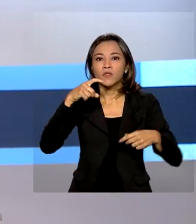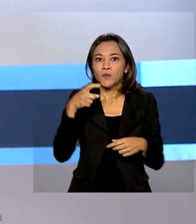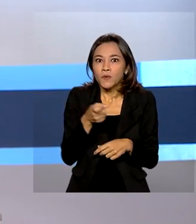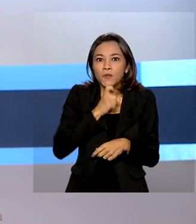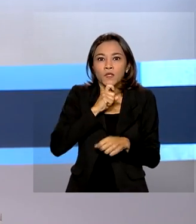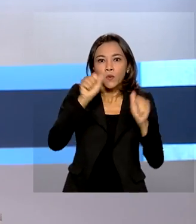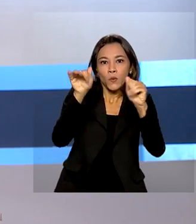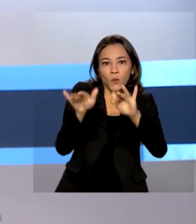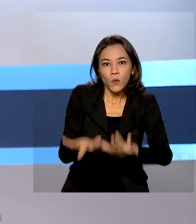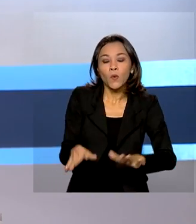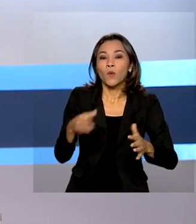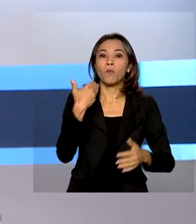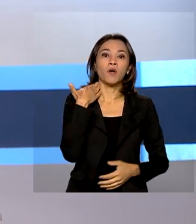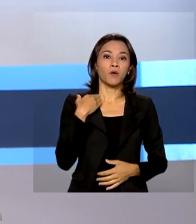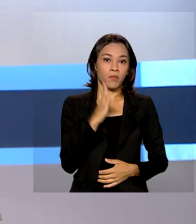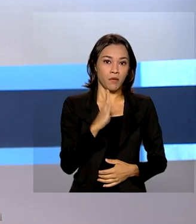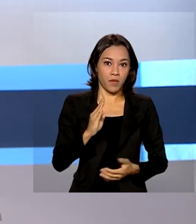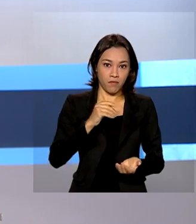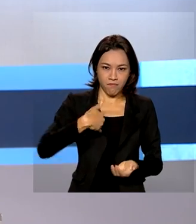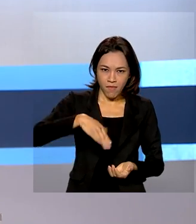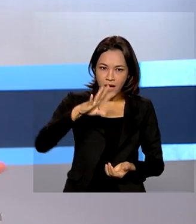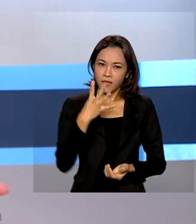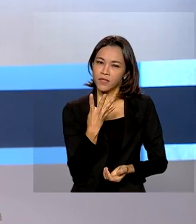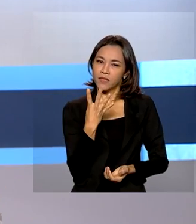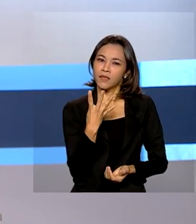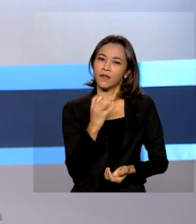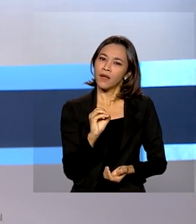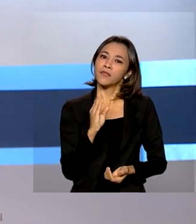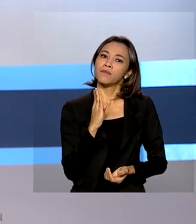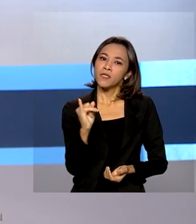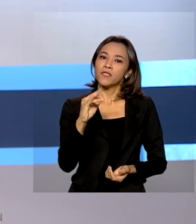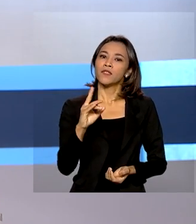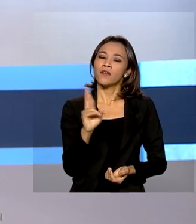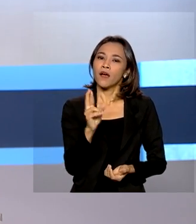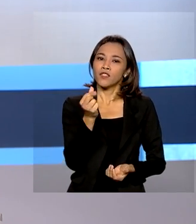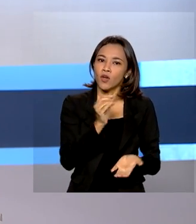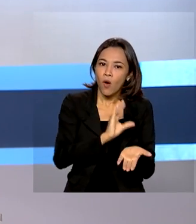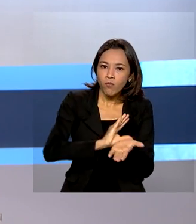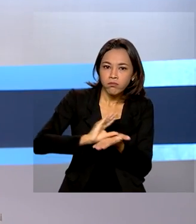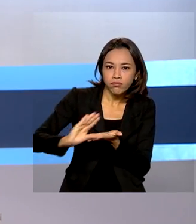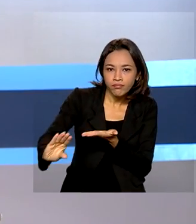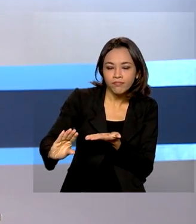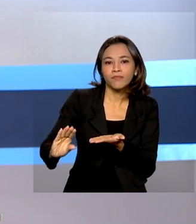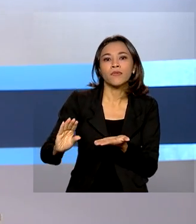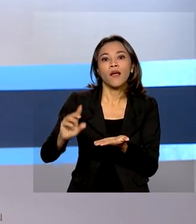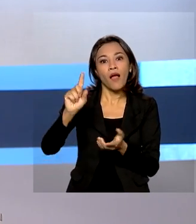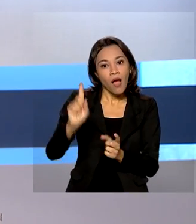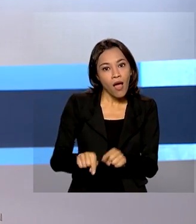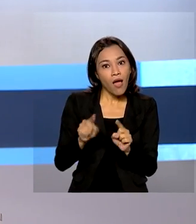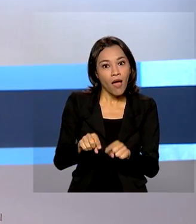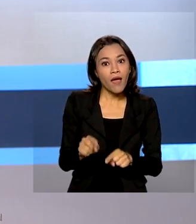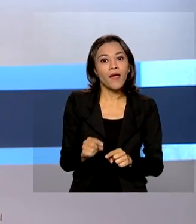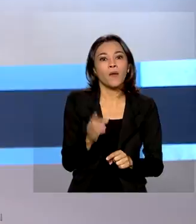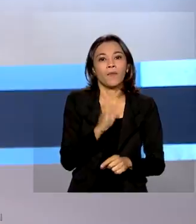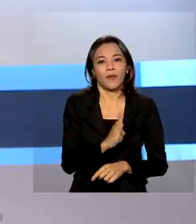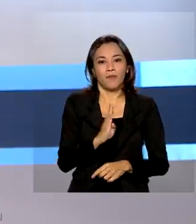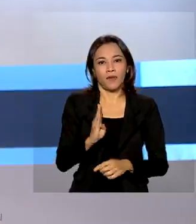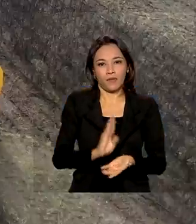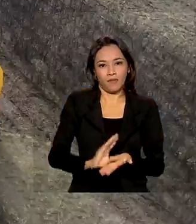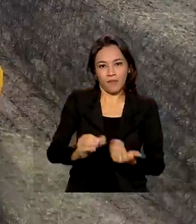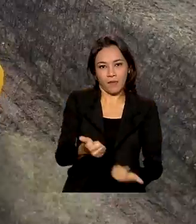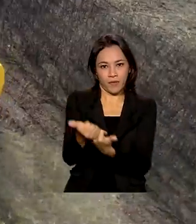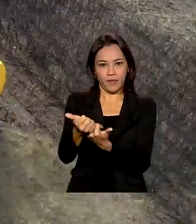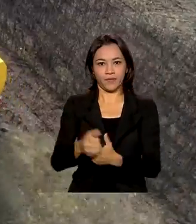Extra de mais de R 10 bilhões deais para financiar a produção agrícola no país é o programa bebê investimento